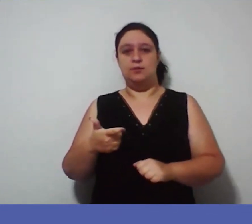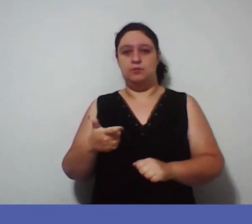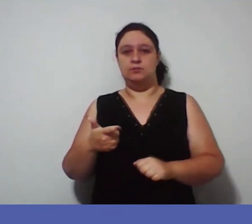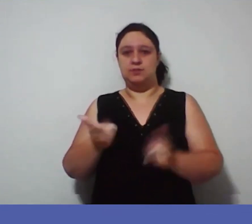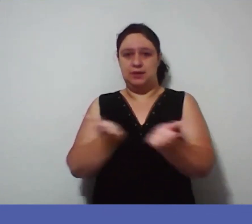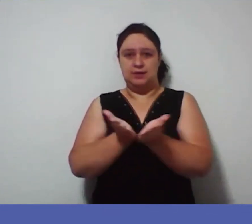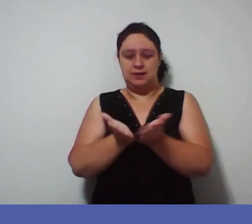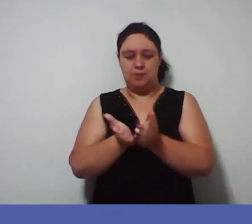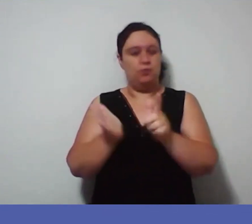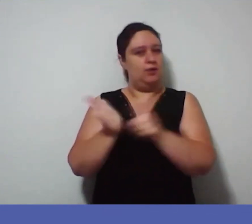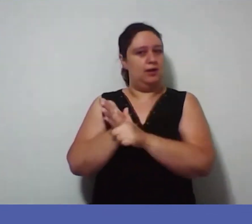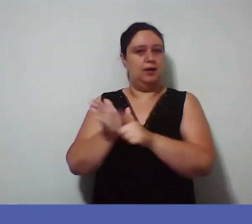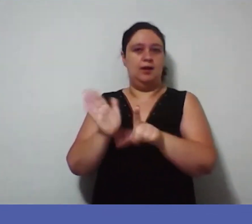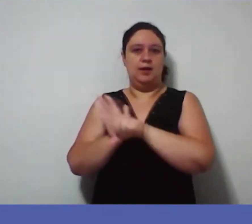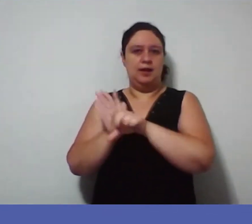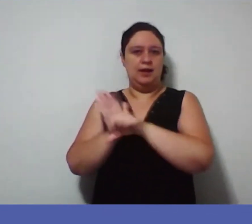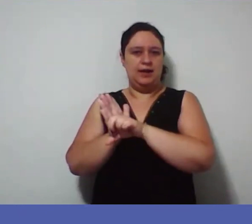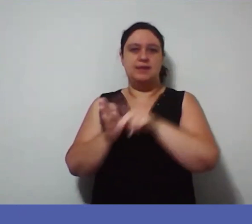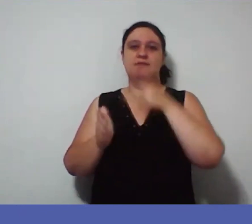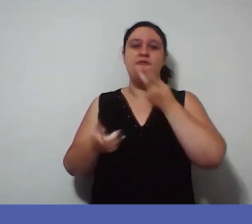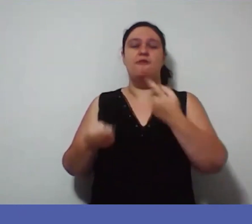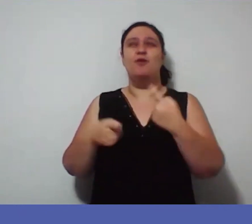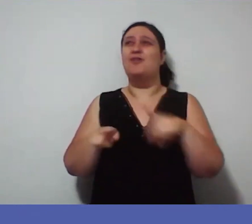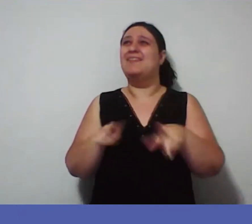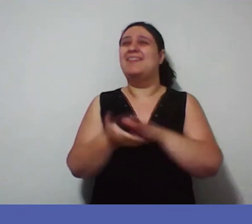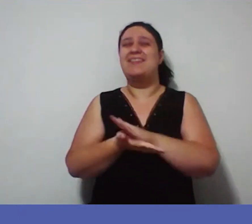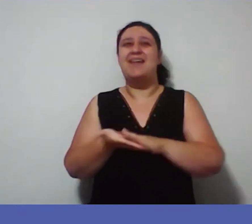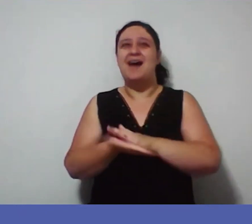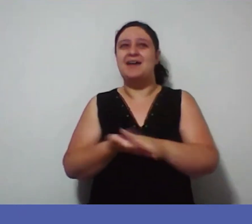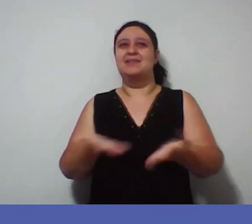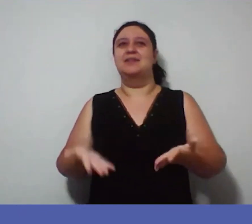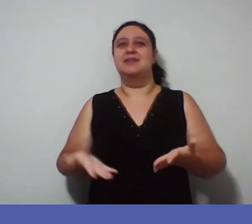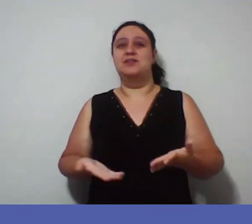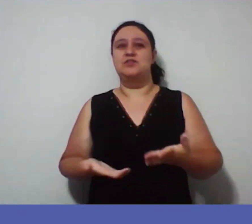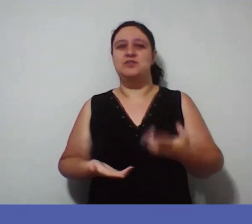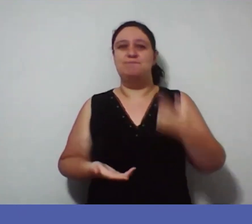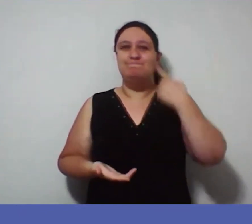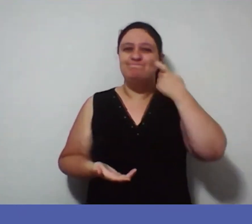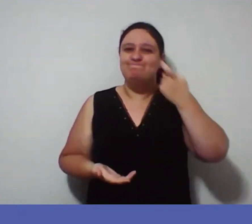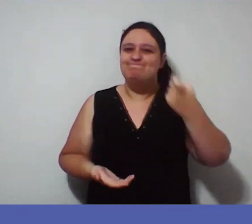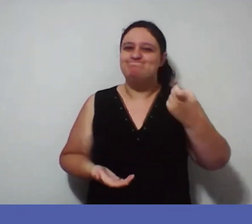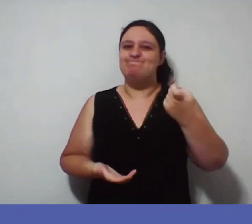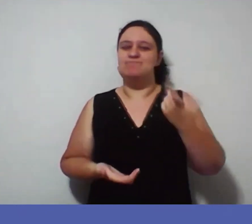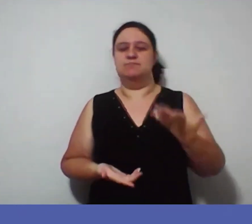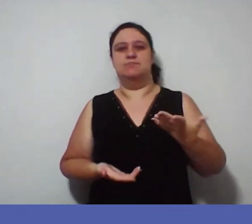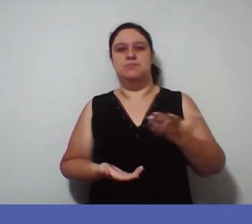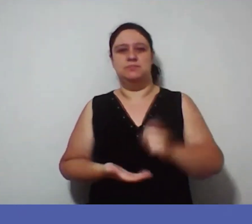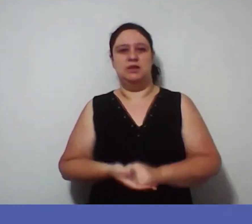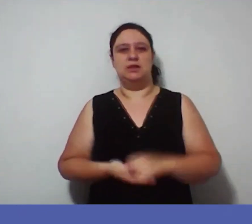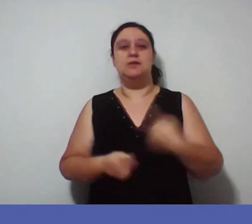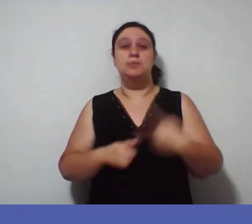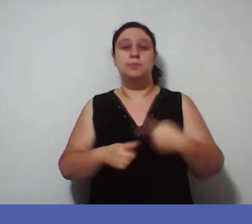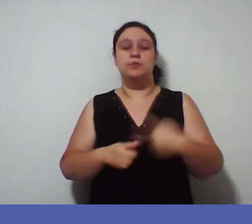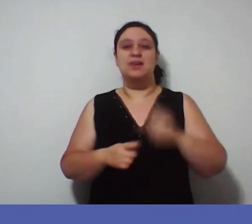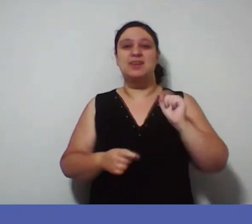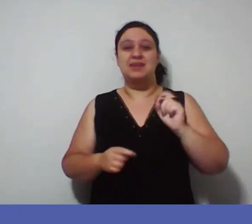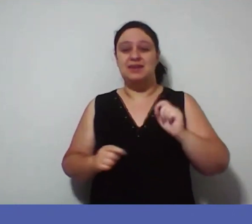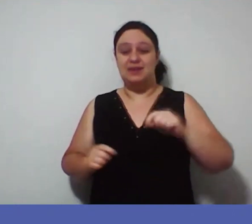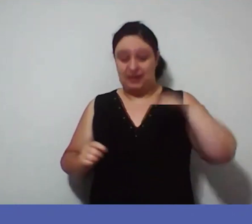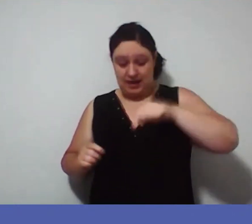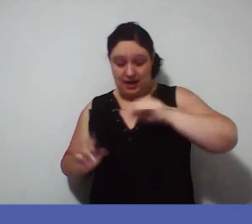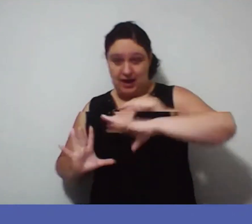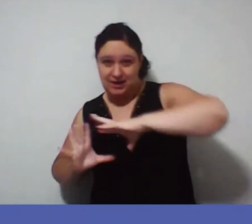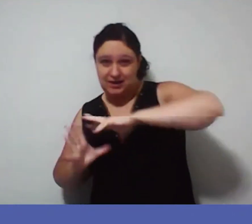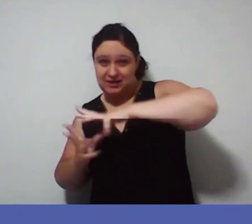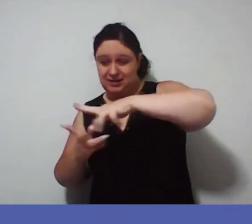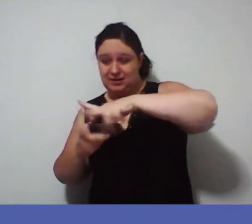cobiçarás. Por quê? Quem está preso no plano terreno não consegue ver as coisas do